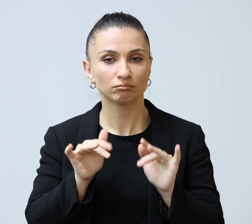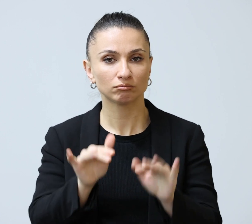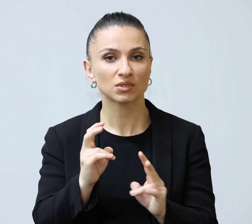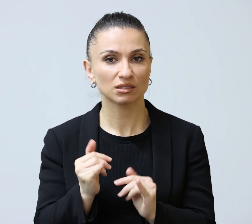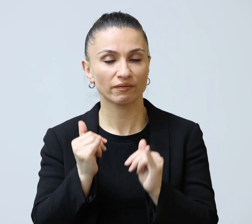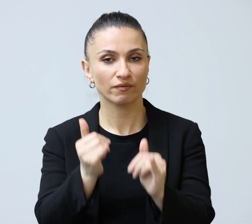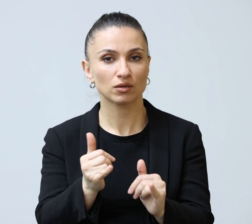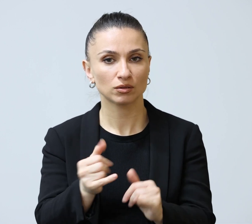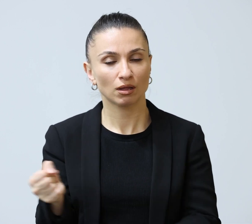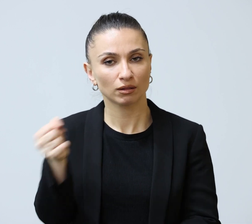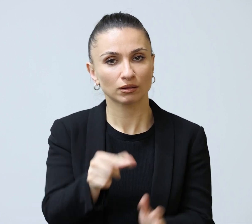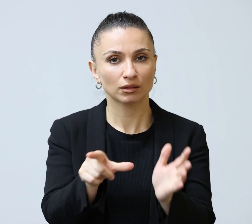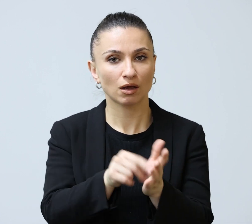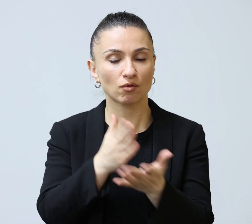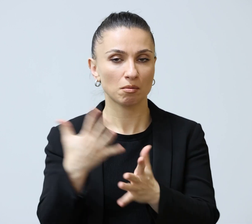հանրաքվեի և պլեբիսցիտի անցկացումը։